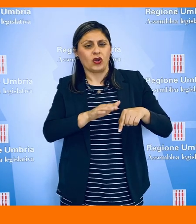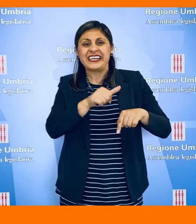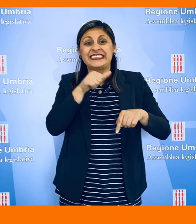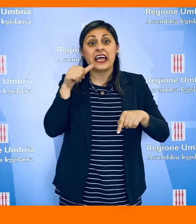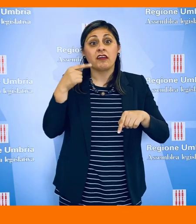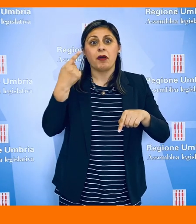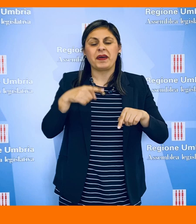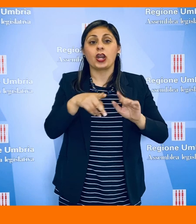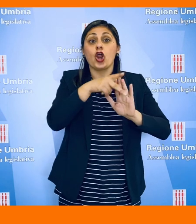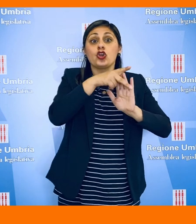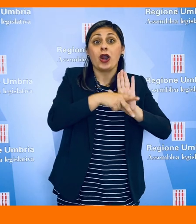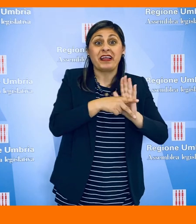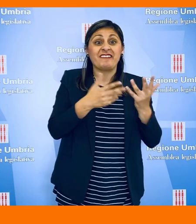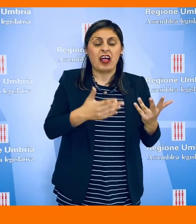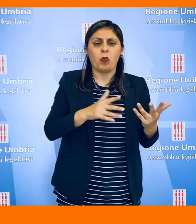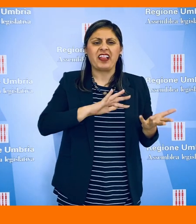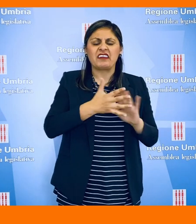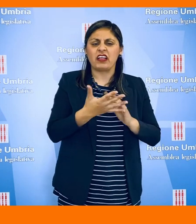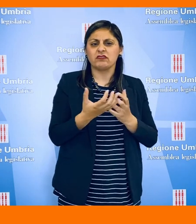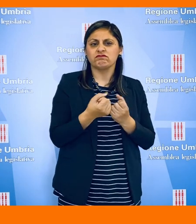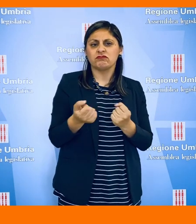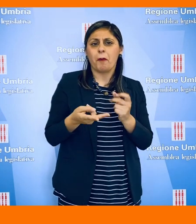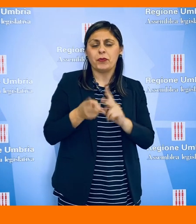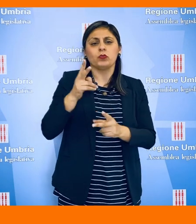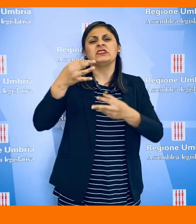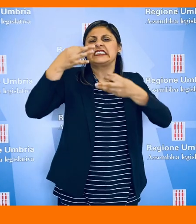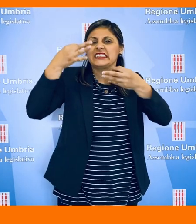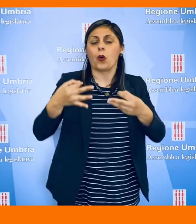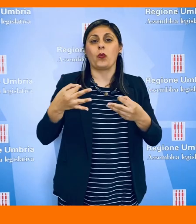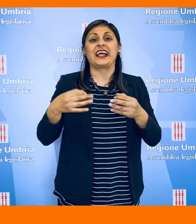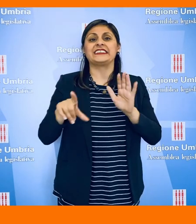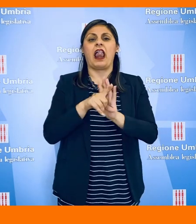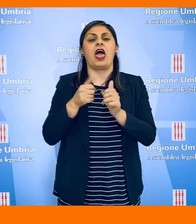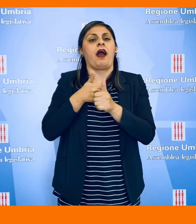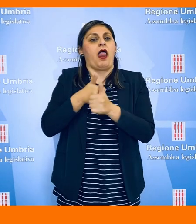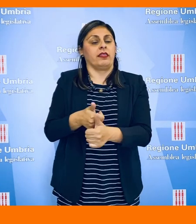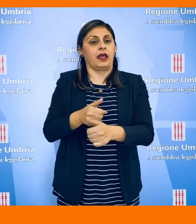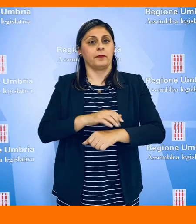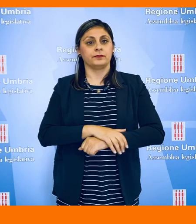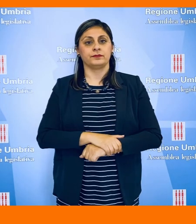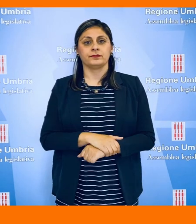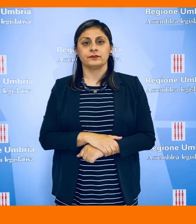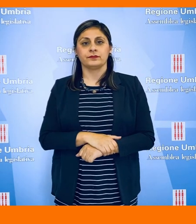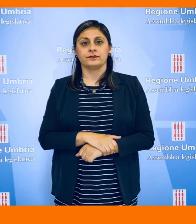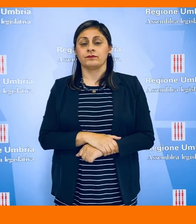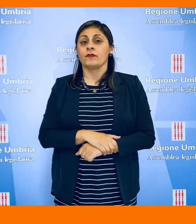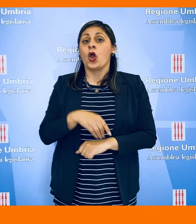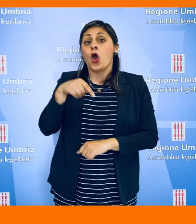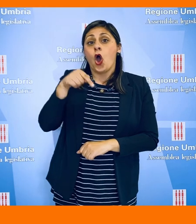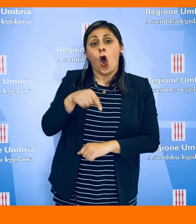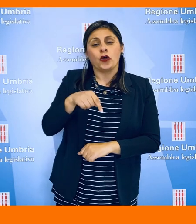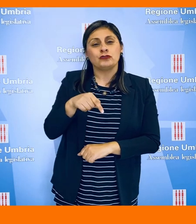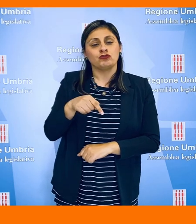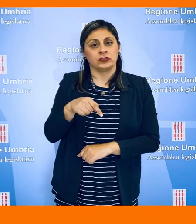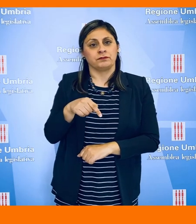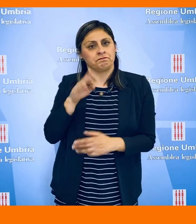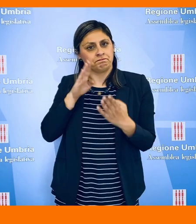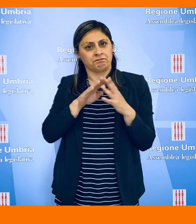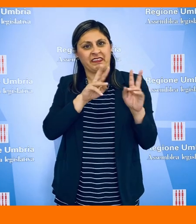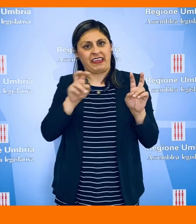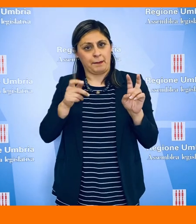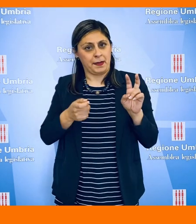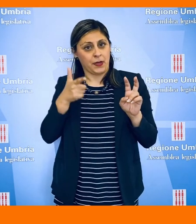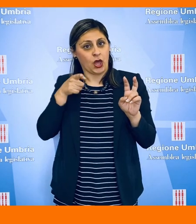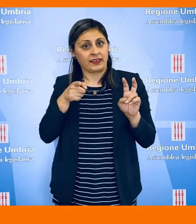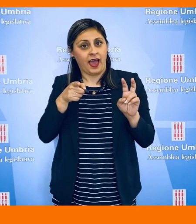efficace la normativa vigente in materia di sicurezza e legalità. Oggi abbiamo affrontato dei temi importanti perché